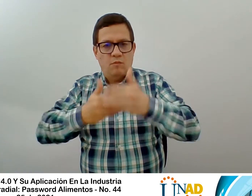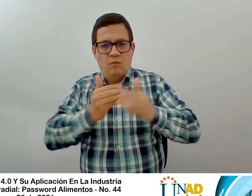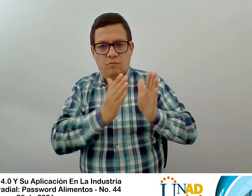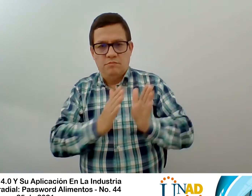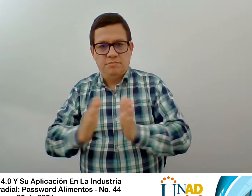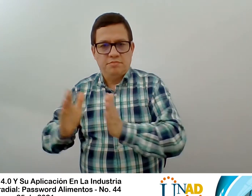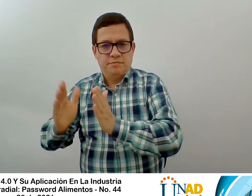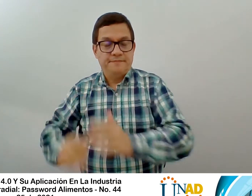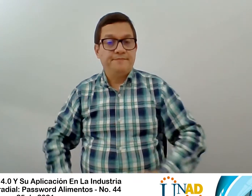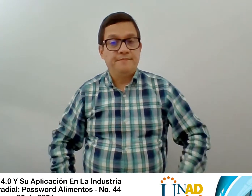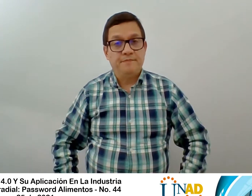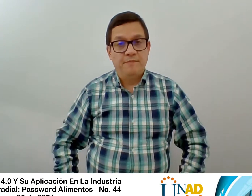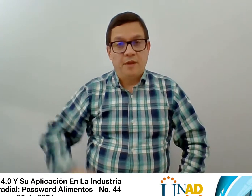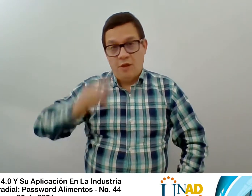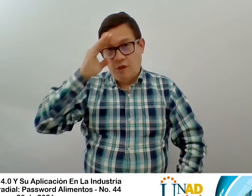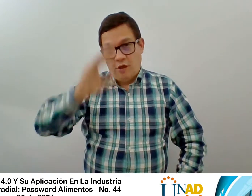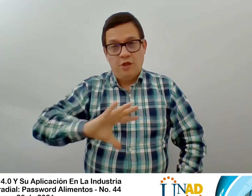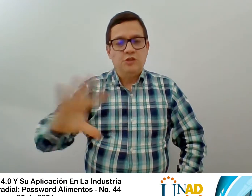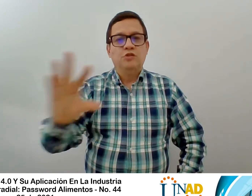alimentos.